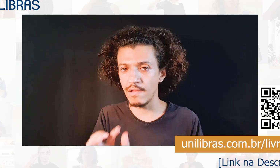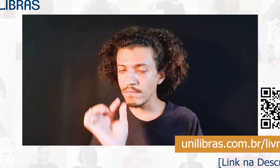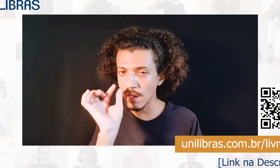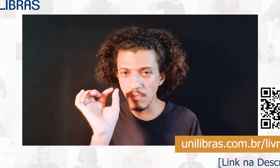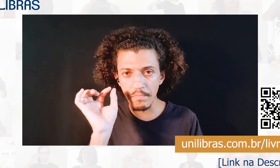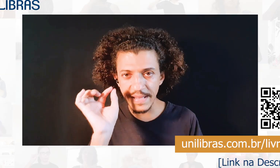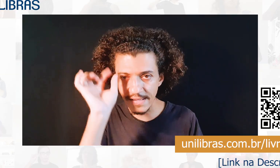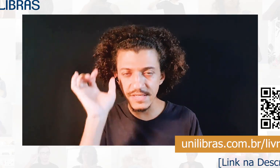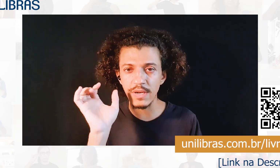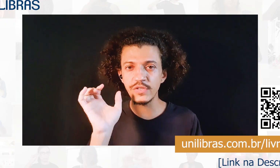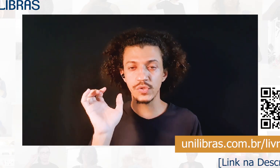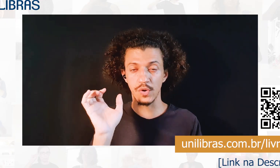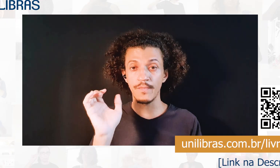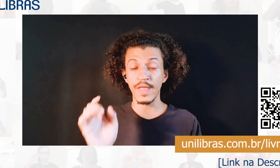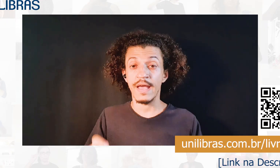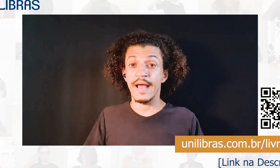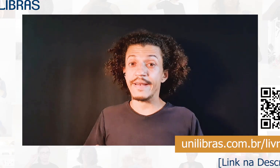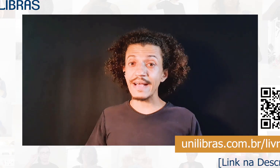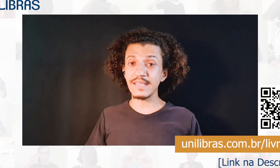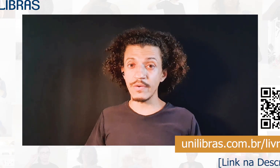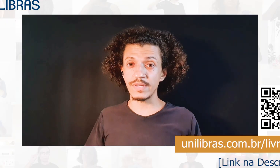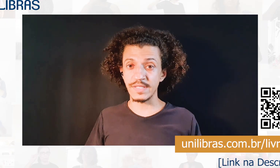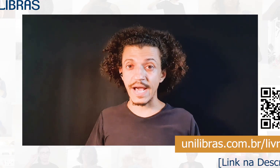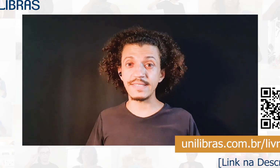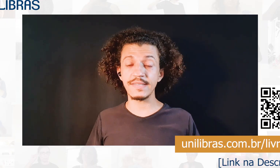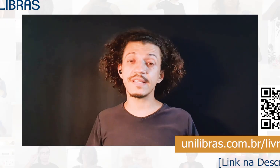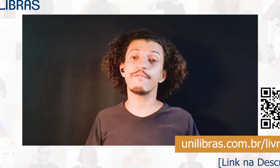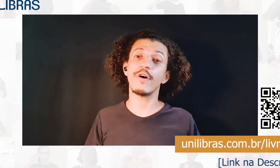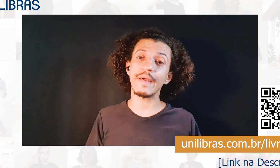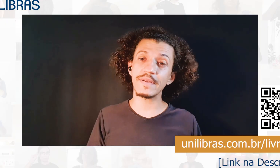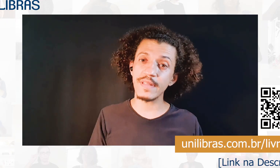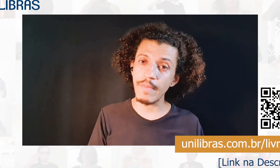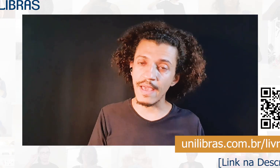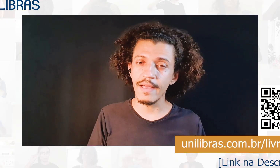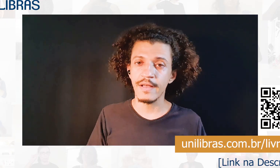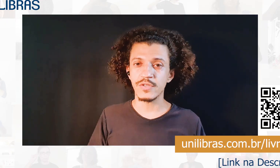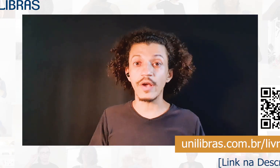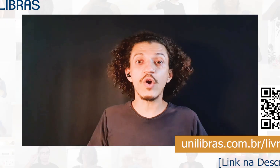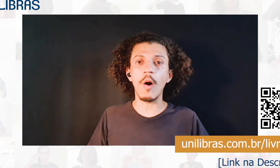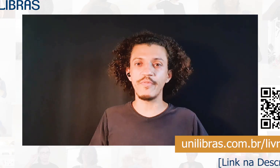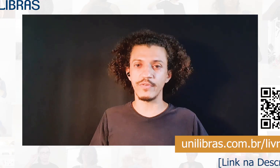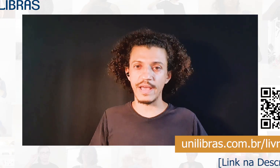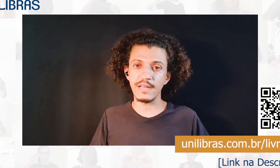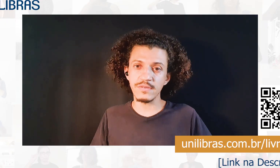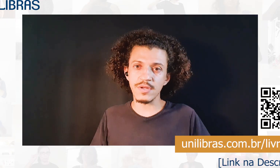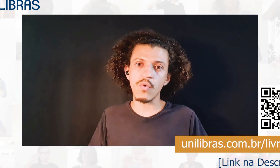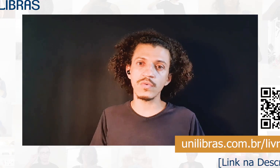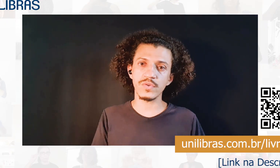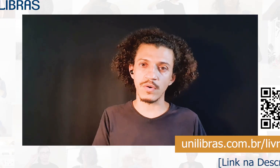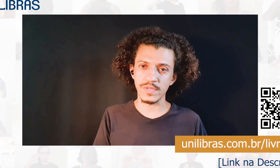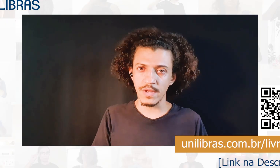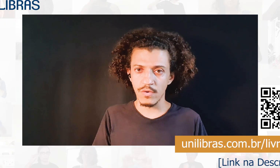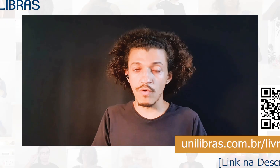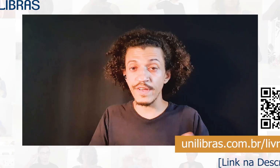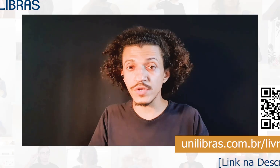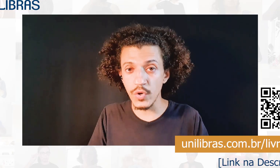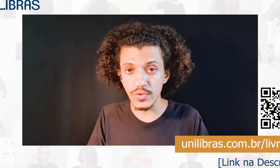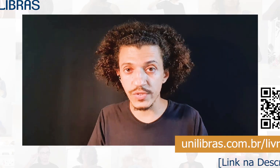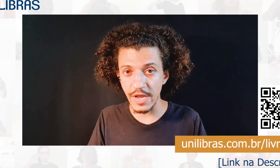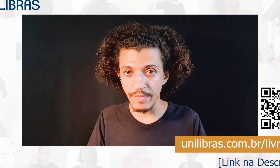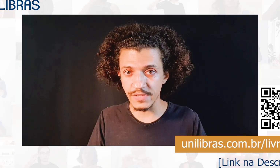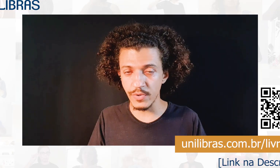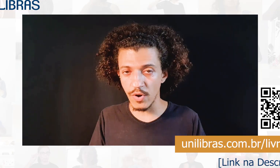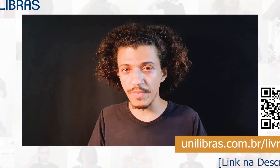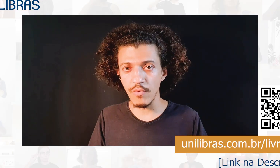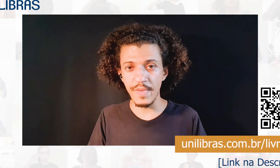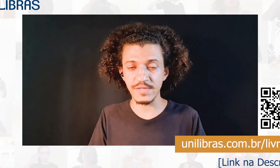fonema. Ele é um pedacinho ali de som. Nas línguas de sinais existem fonemas também, só que, óbvio, né, eles não são com sons. Convencionou-se